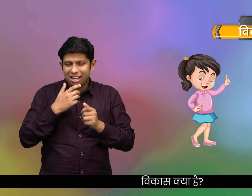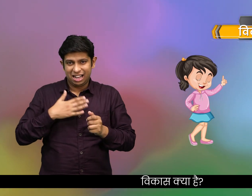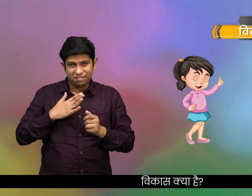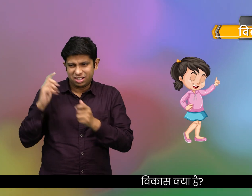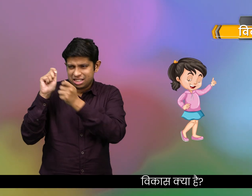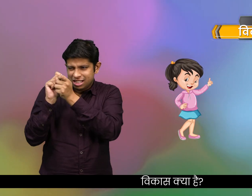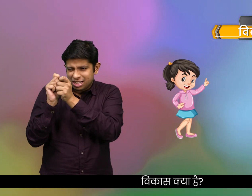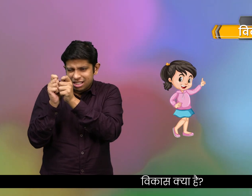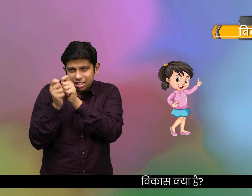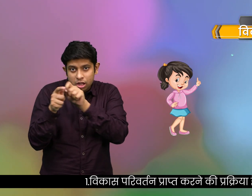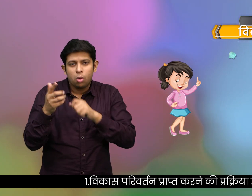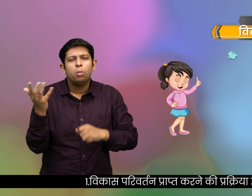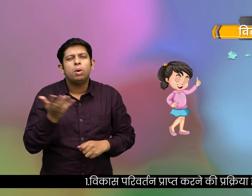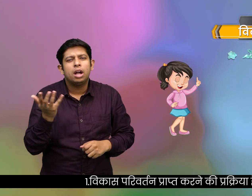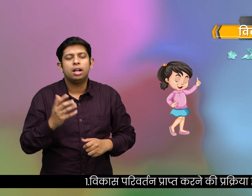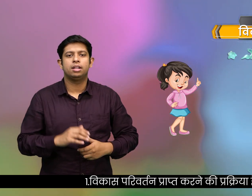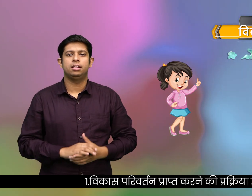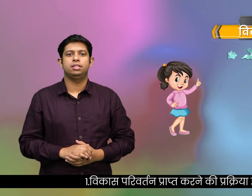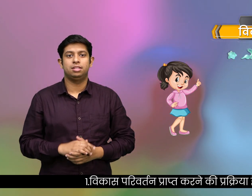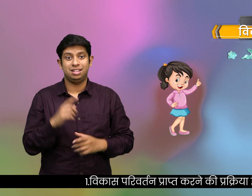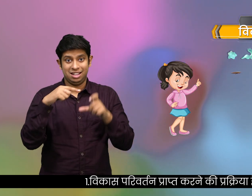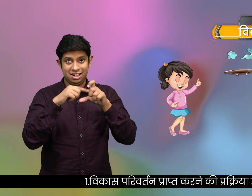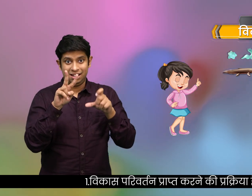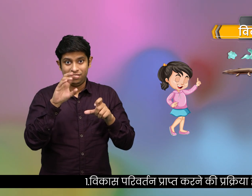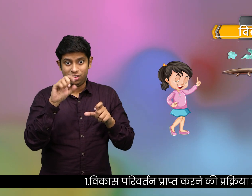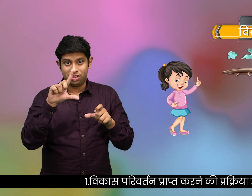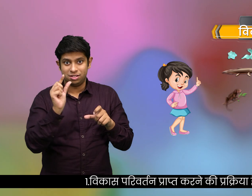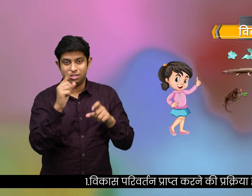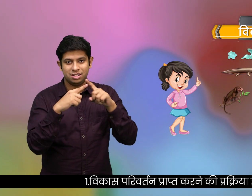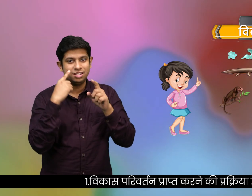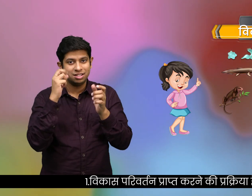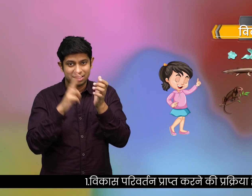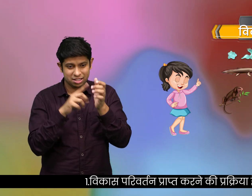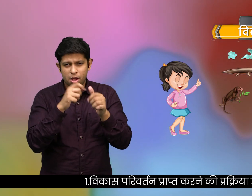पहला, विकास परिवर्तन प्राप्त करने की प्रक्रिया है।